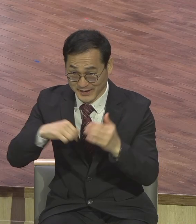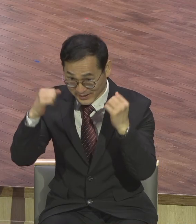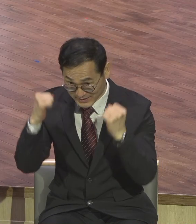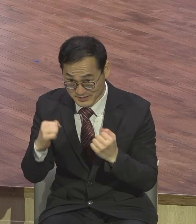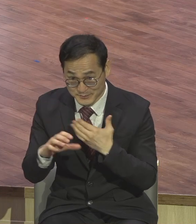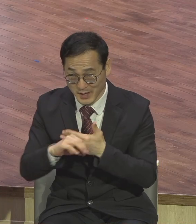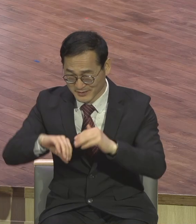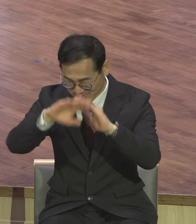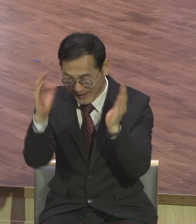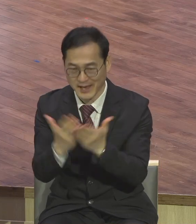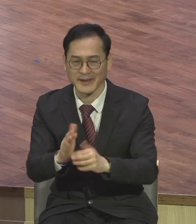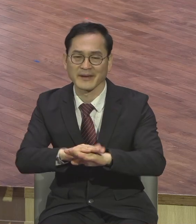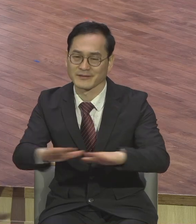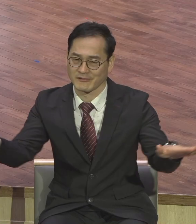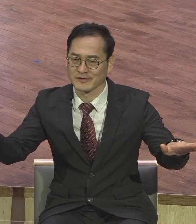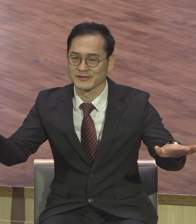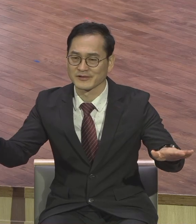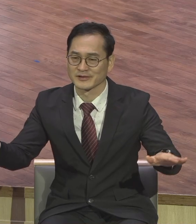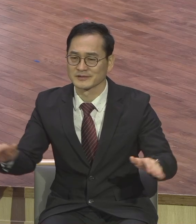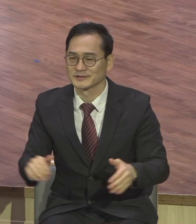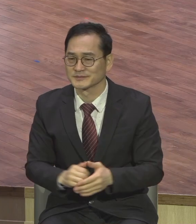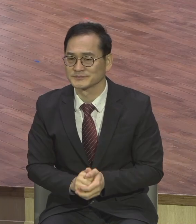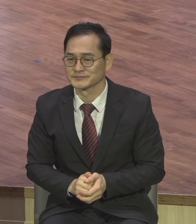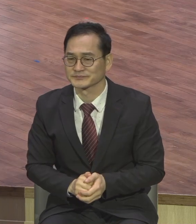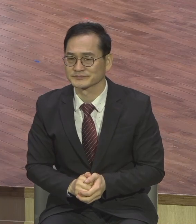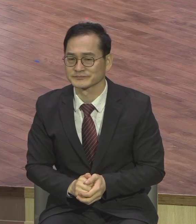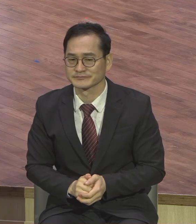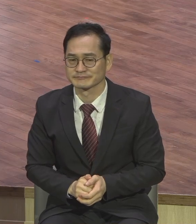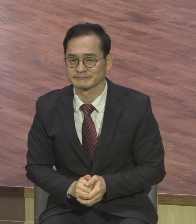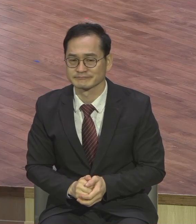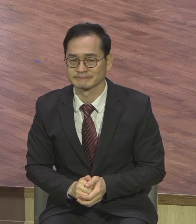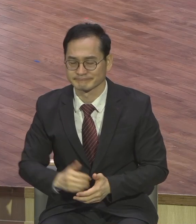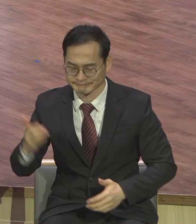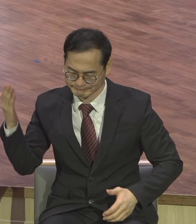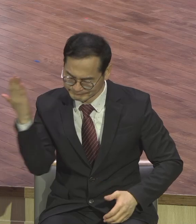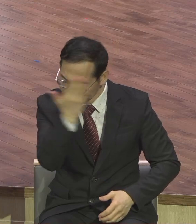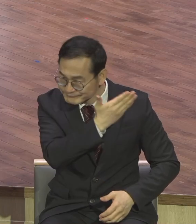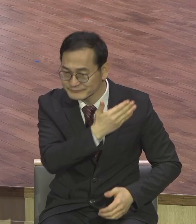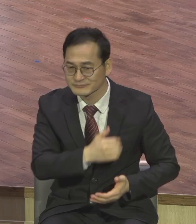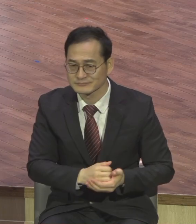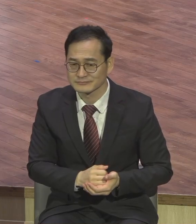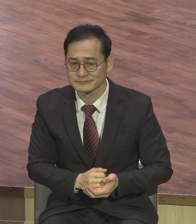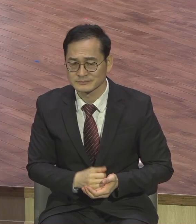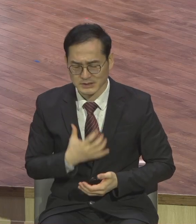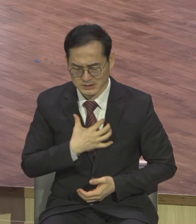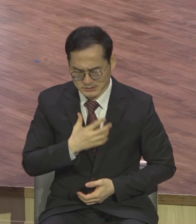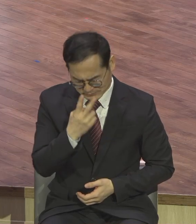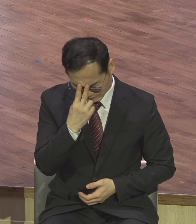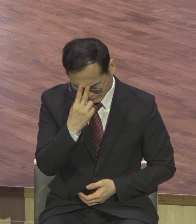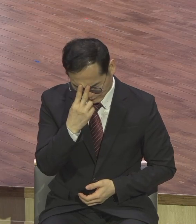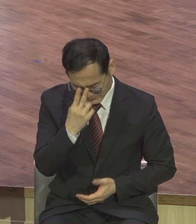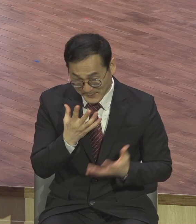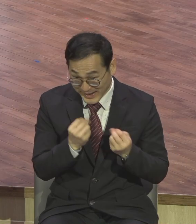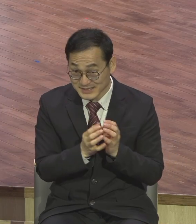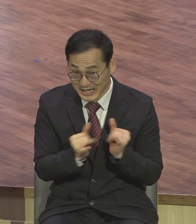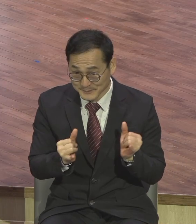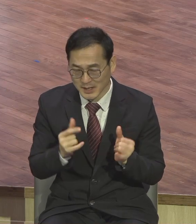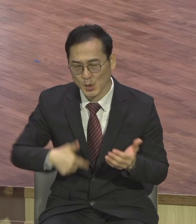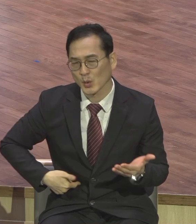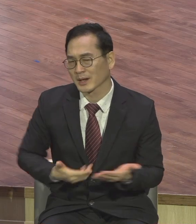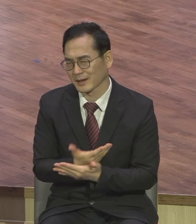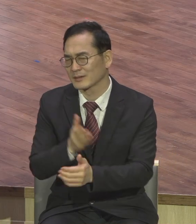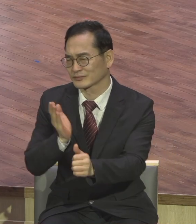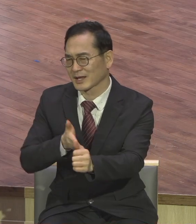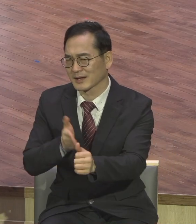거예요. 끝났습니다. 근심 걱정이 많은 사람들 그 회개해야 돼요. 그리스도